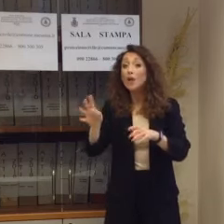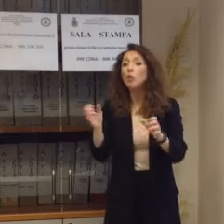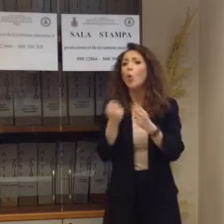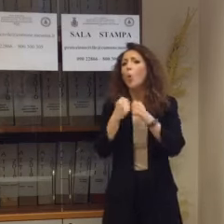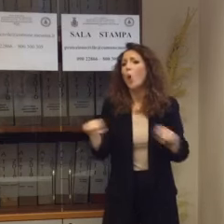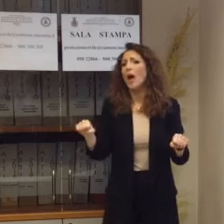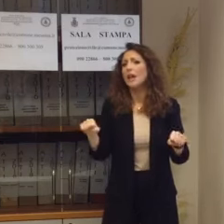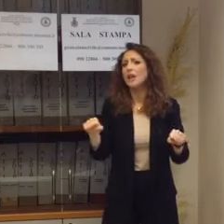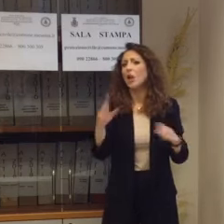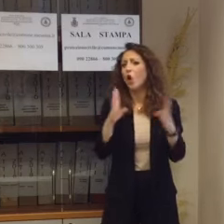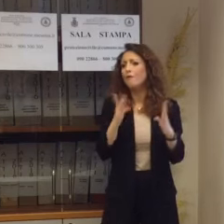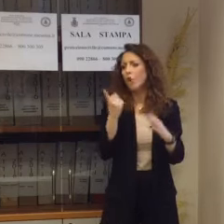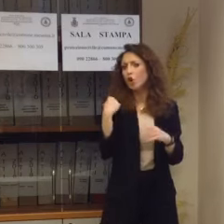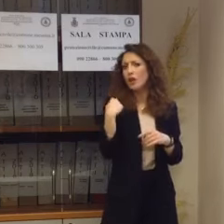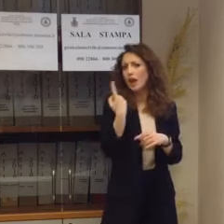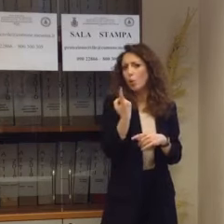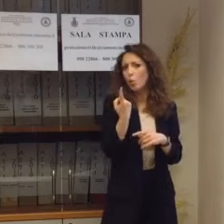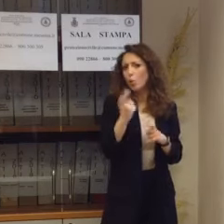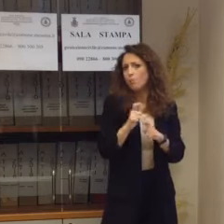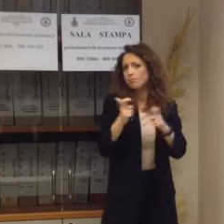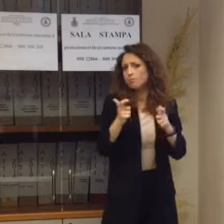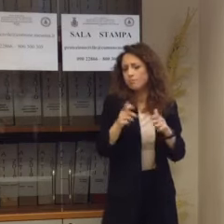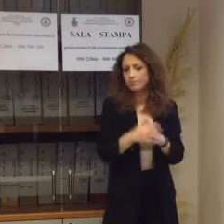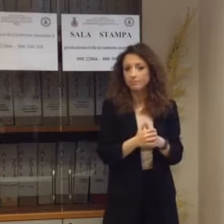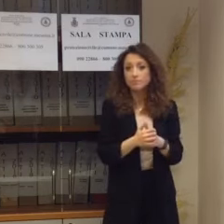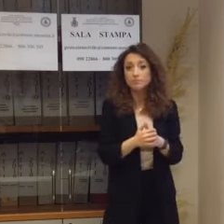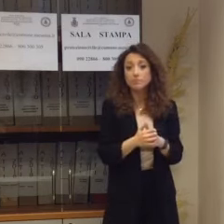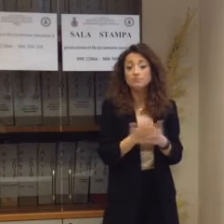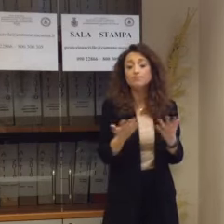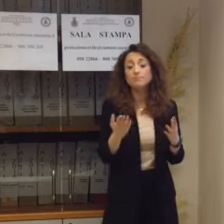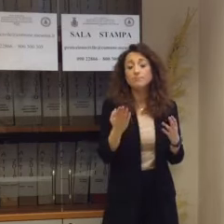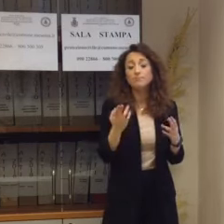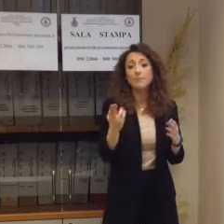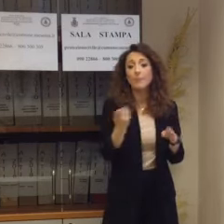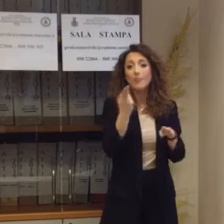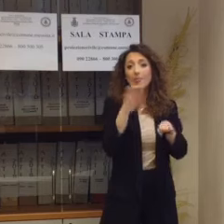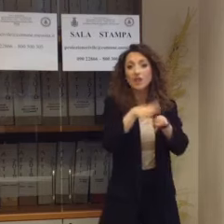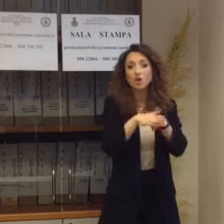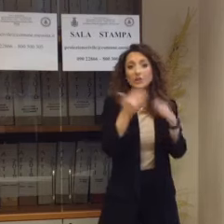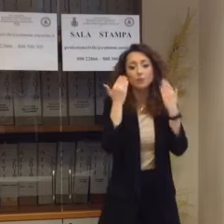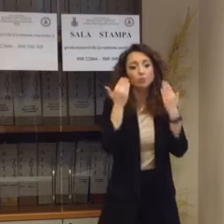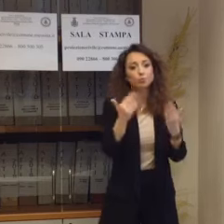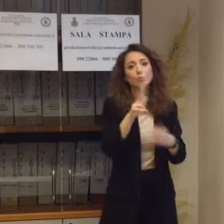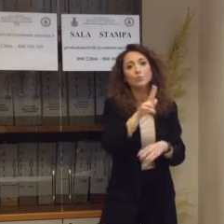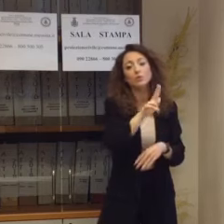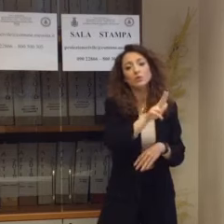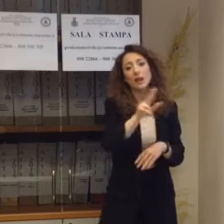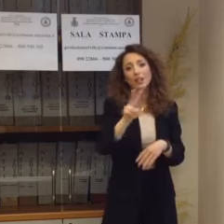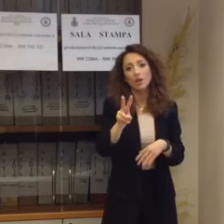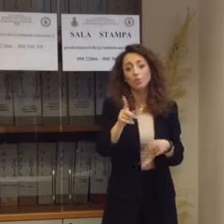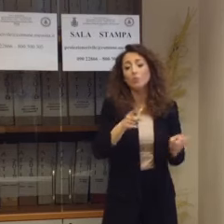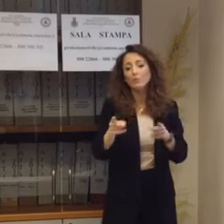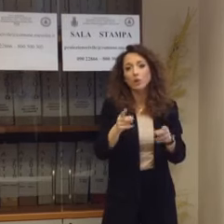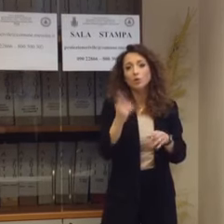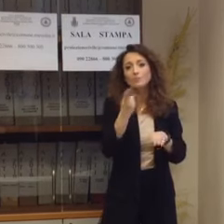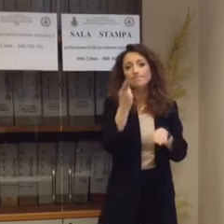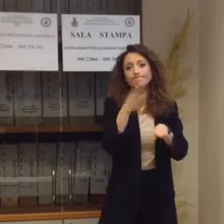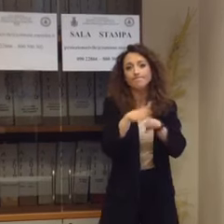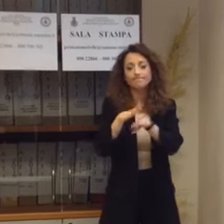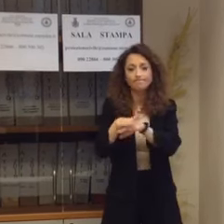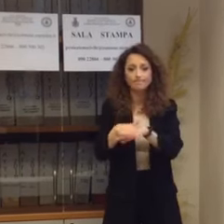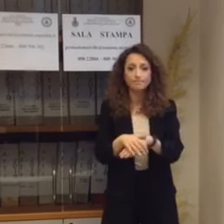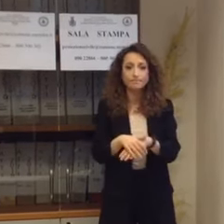ieri. I decessi purtroppo sono arrivati a 32, sono 32 le persone che hanno perso la vita in questo periodo, più